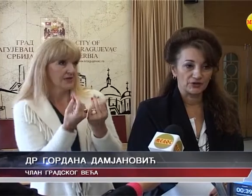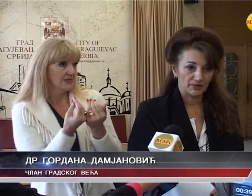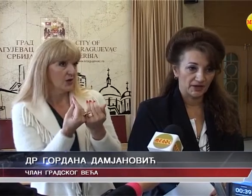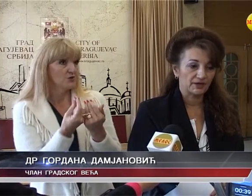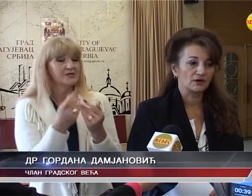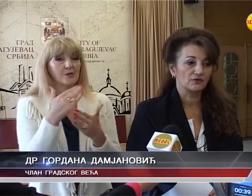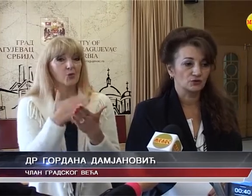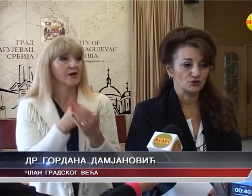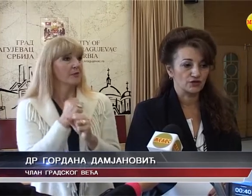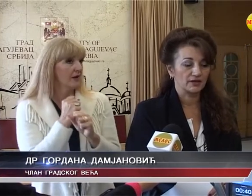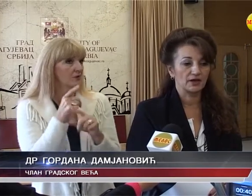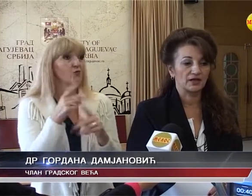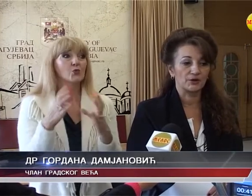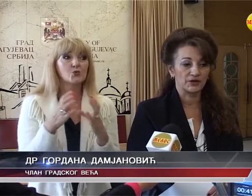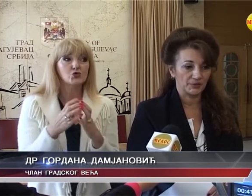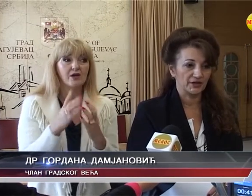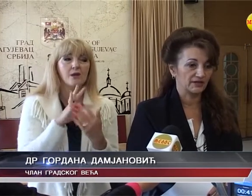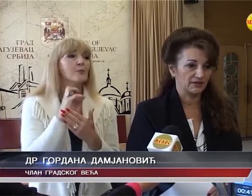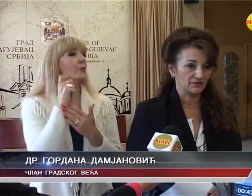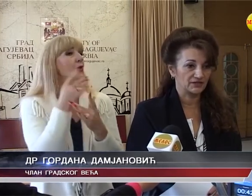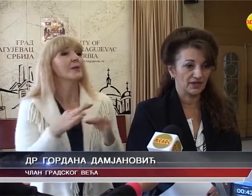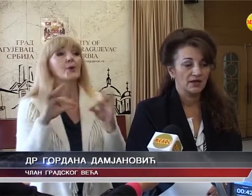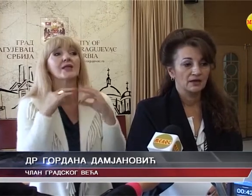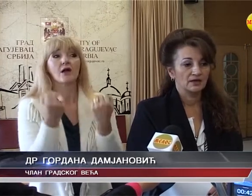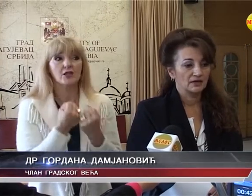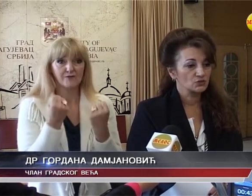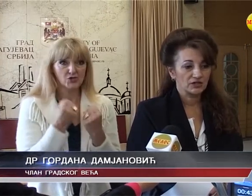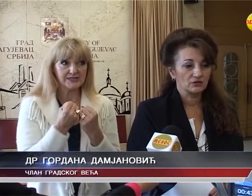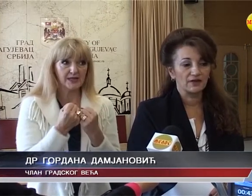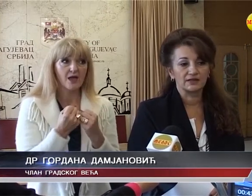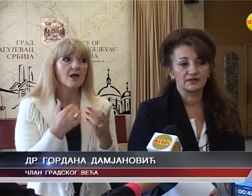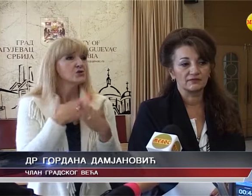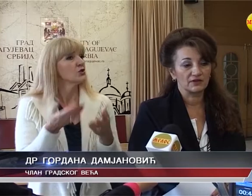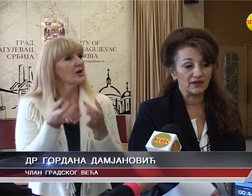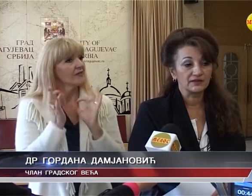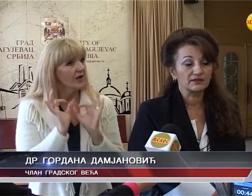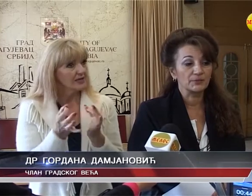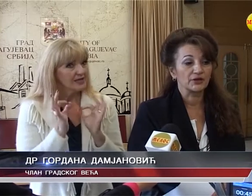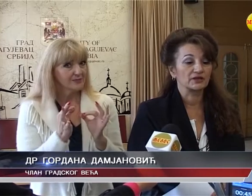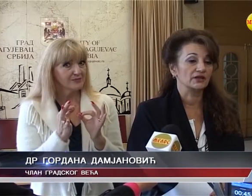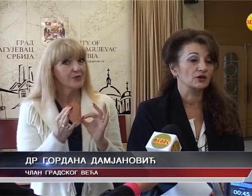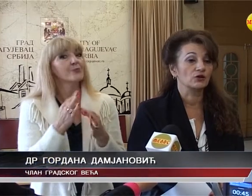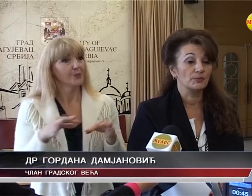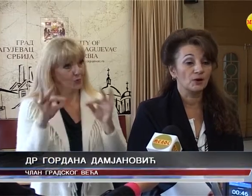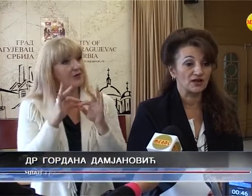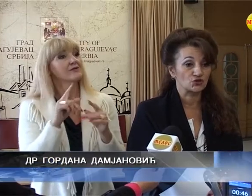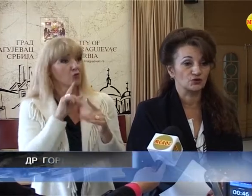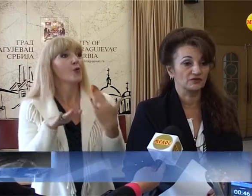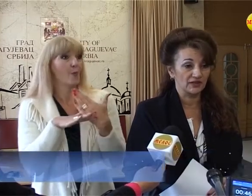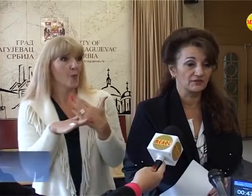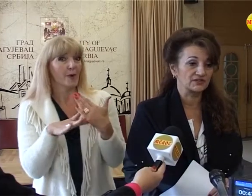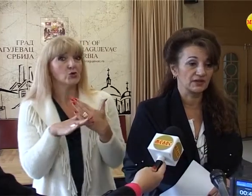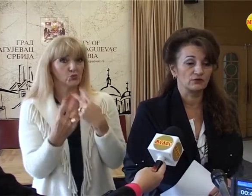se programi rada ovog udruženja i brojne projektne aktivnosti. Izuzetno kvalitetni projekti koji